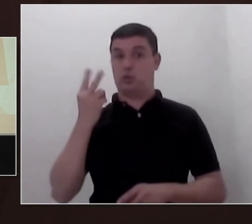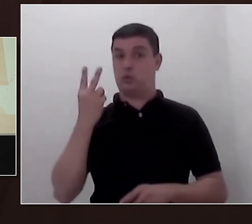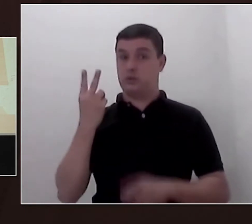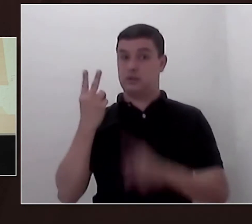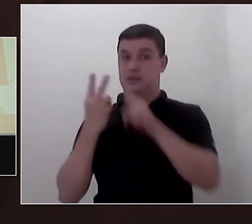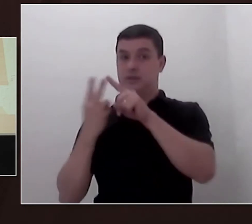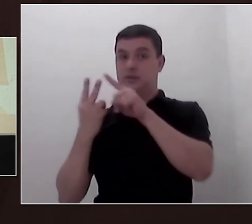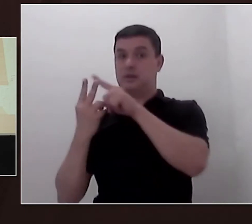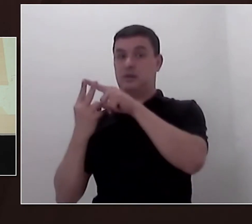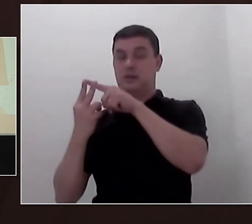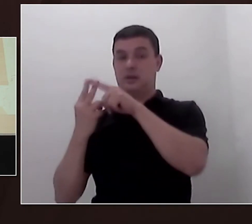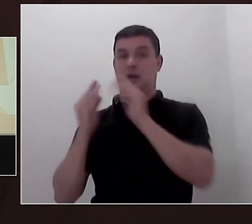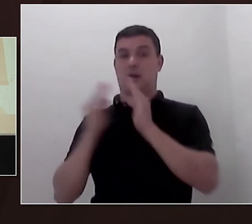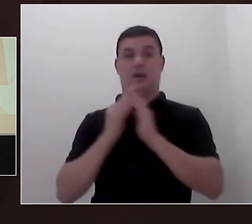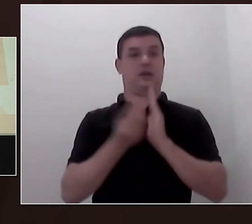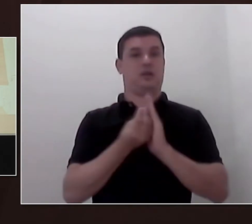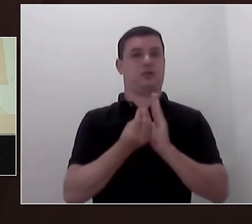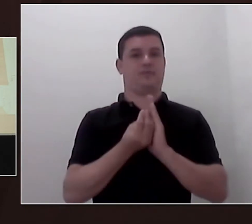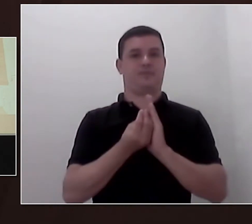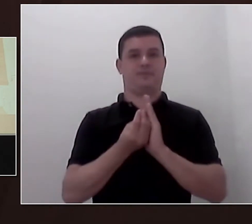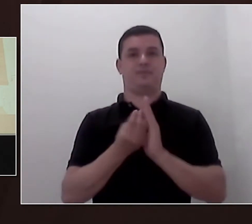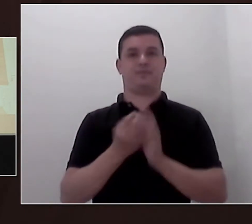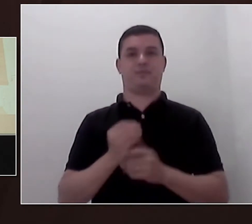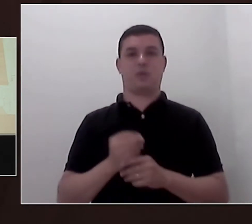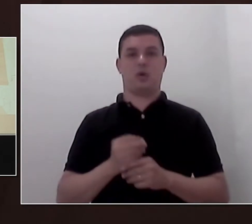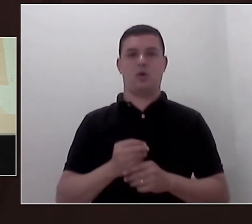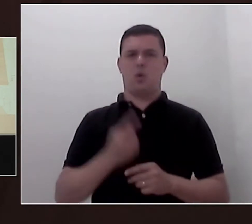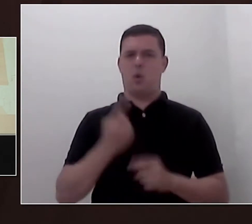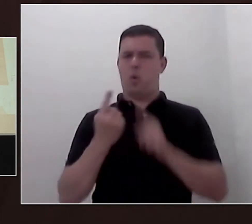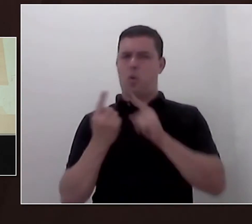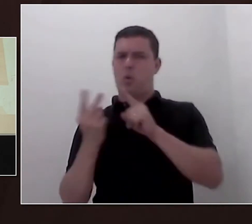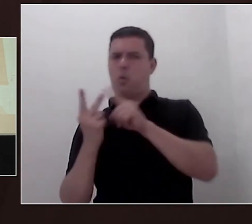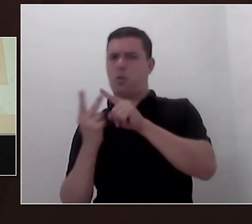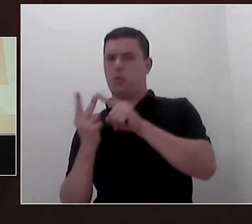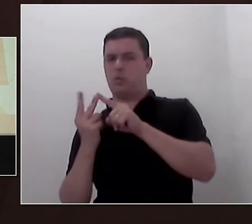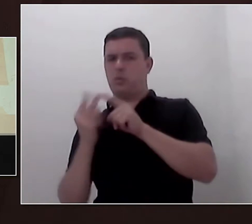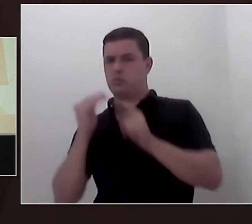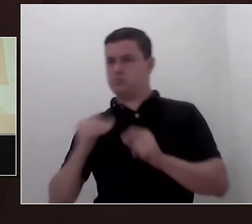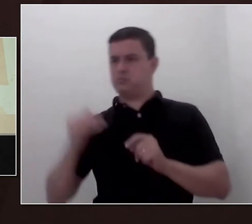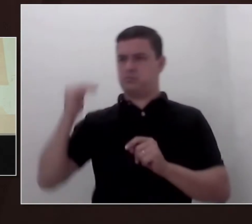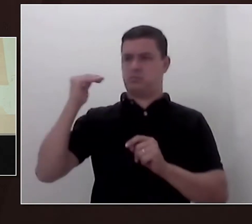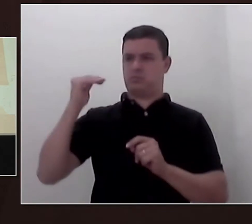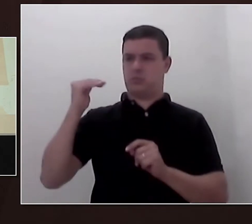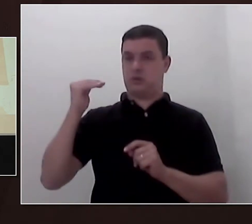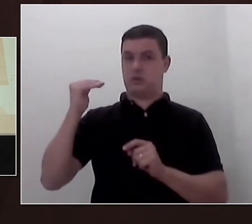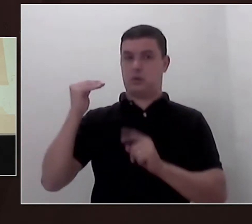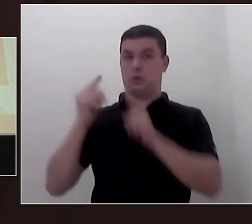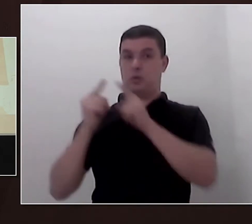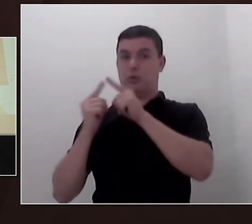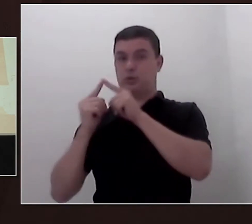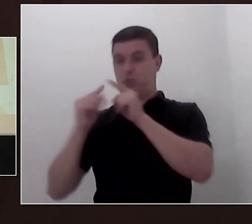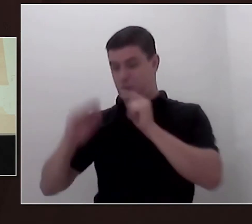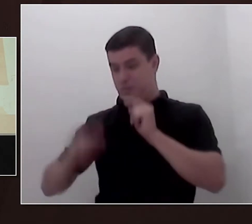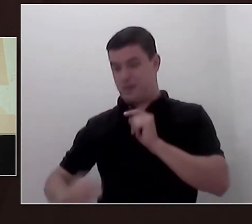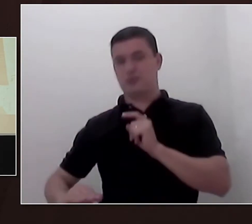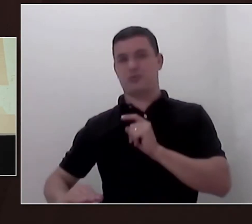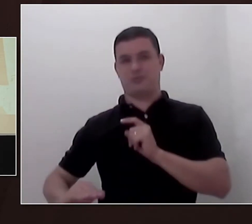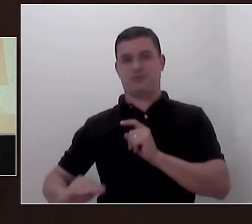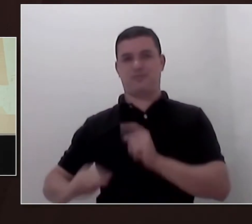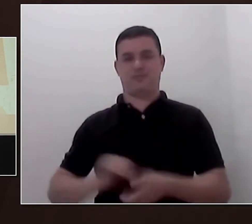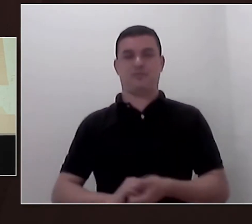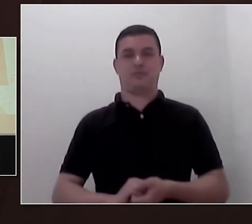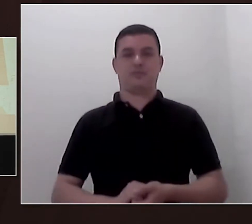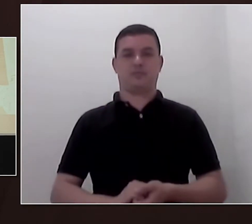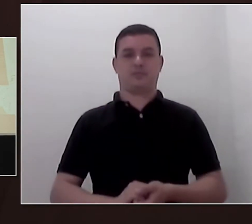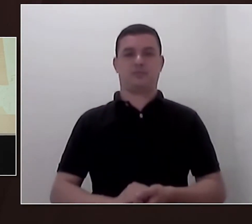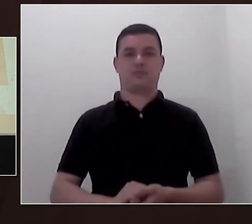foi Simão o Mágico, registrado em Atos capítulo 8. Vocês conhecem